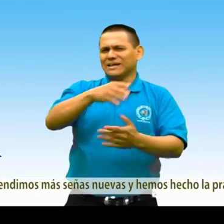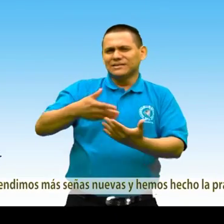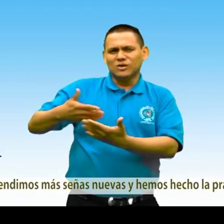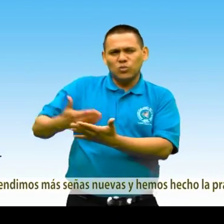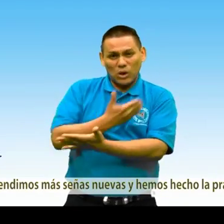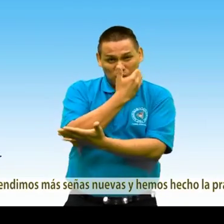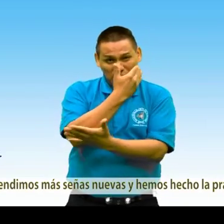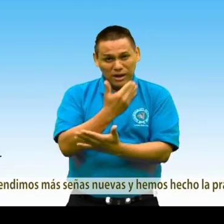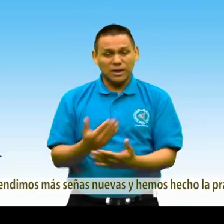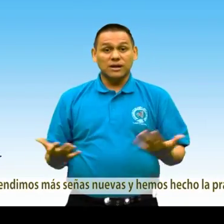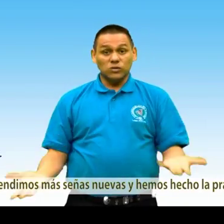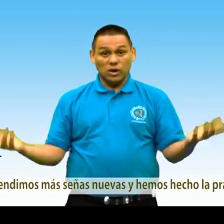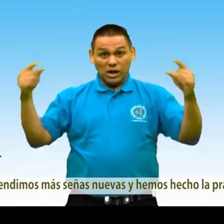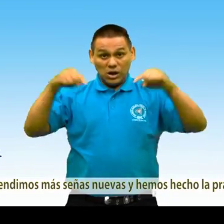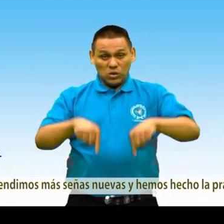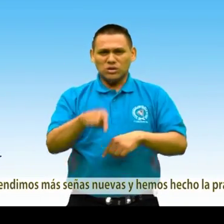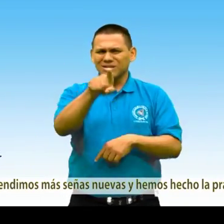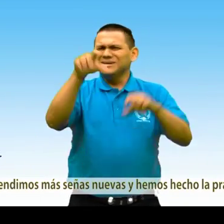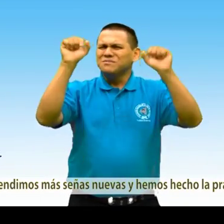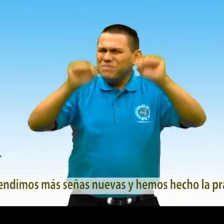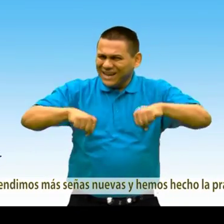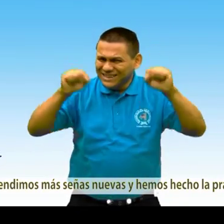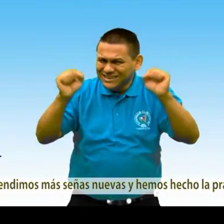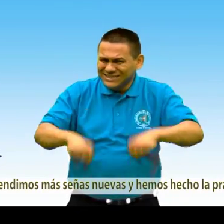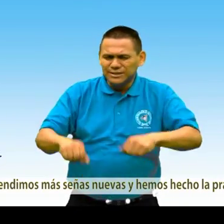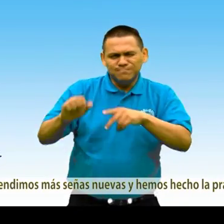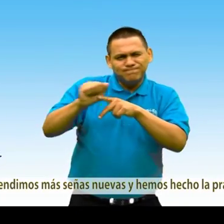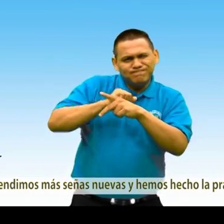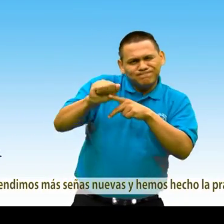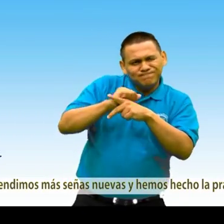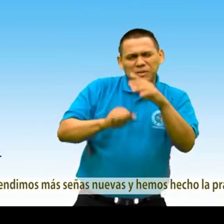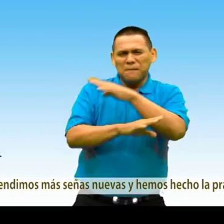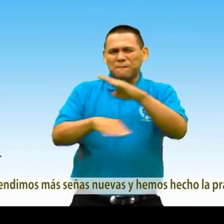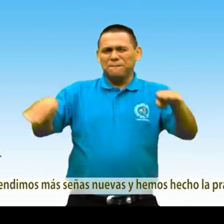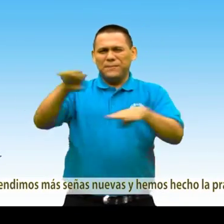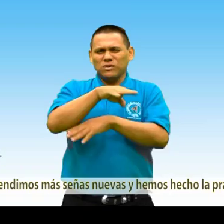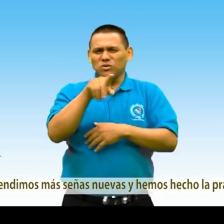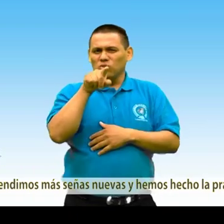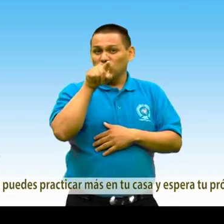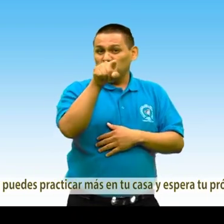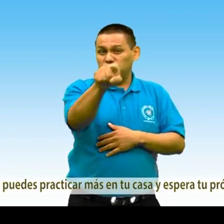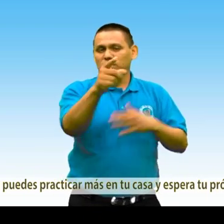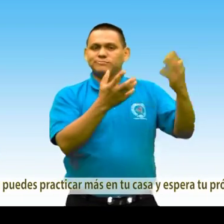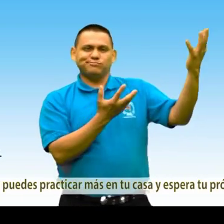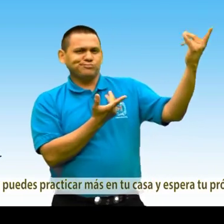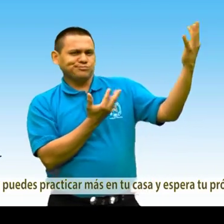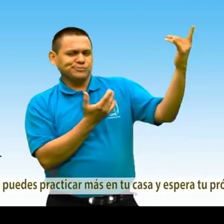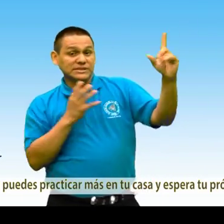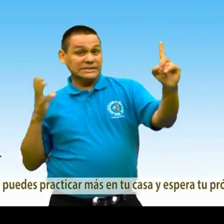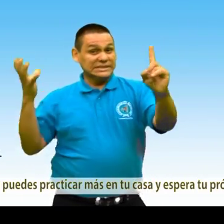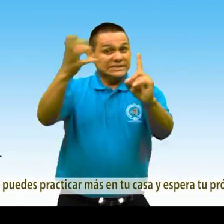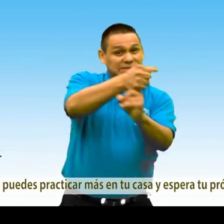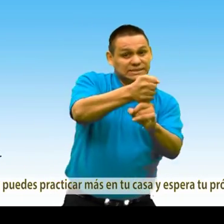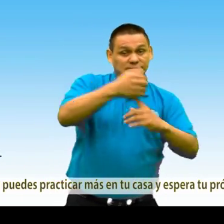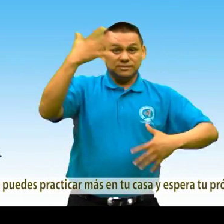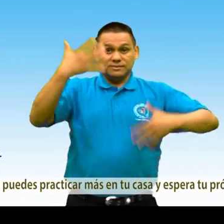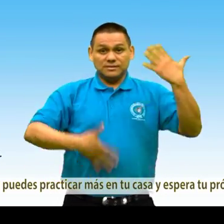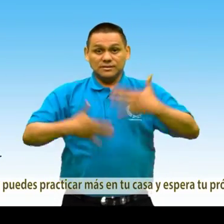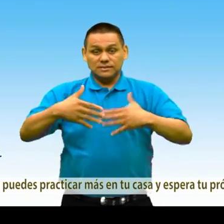Hoy aprendimos más señas nuevas y hemos hecho la práctica. Ahora tú puedes practicar más en tu casa y esperar a